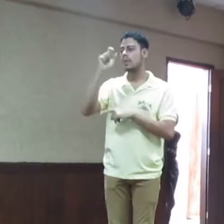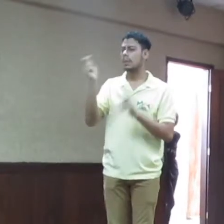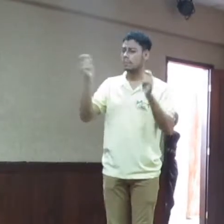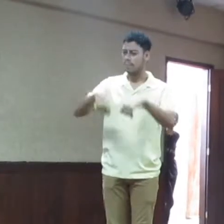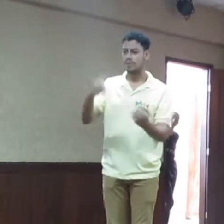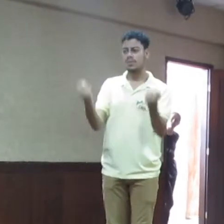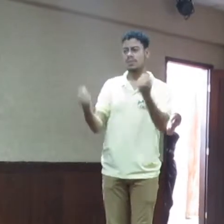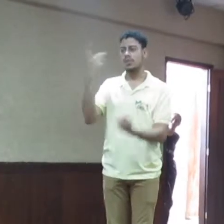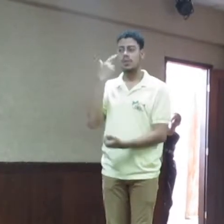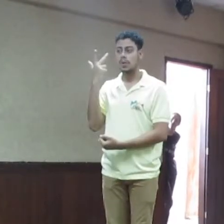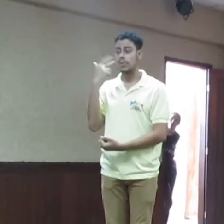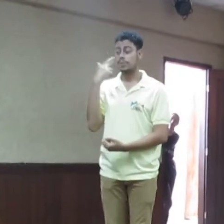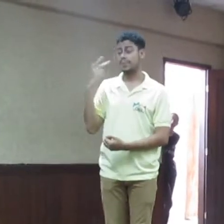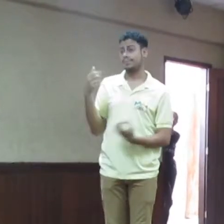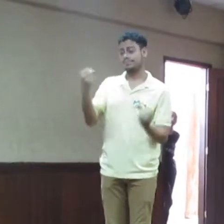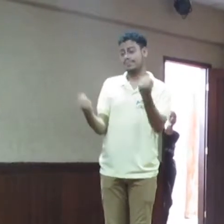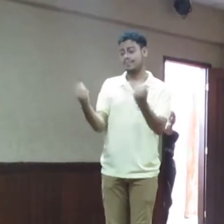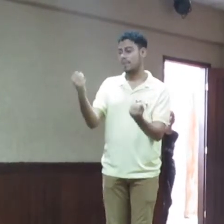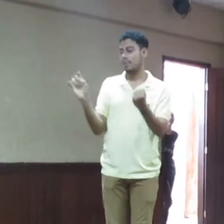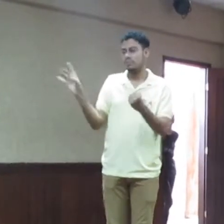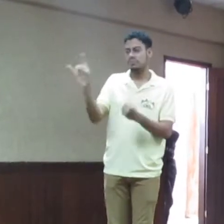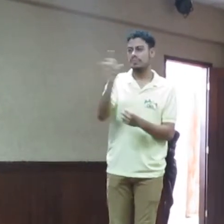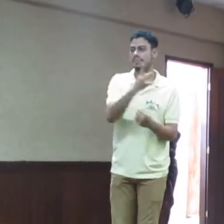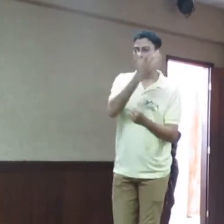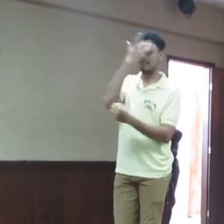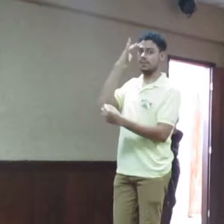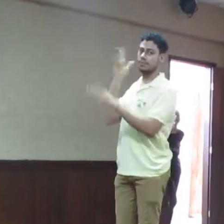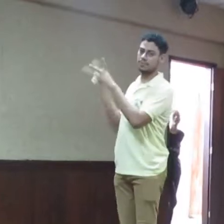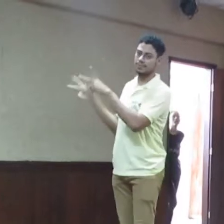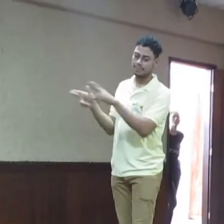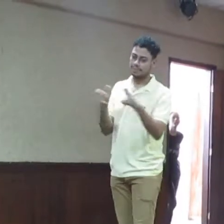dirigir, poder se locomover, assim como qualquer pessoa.